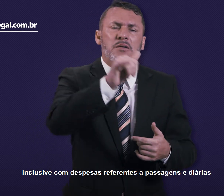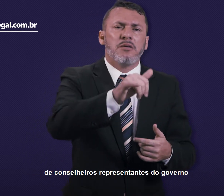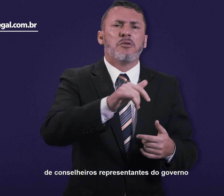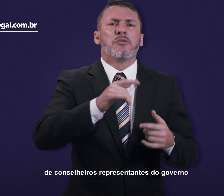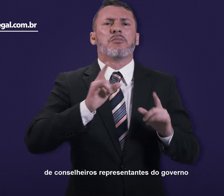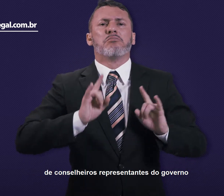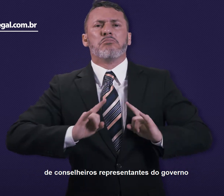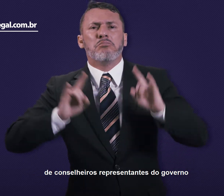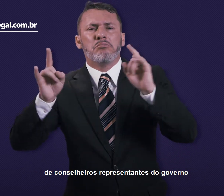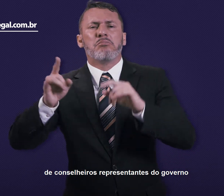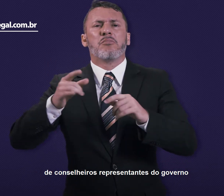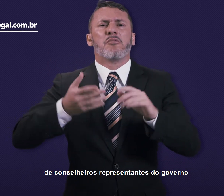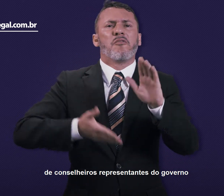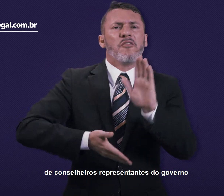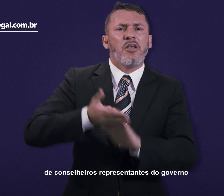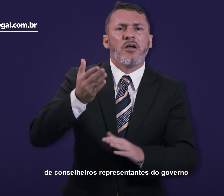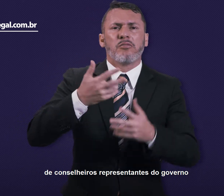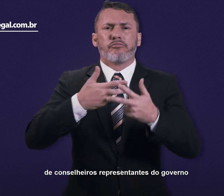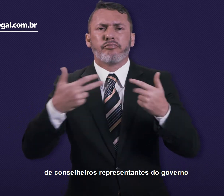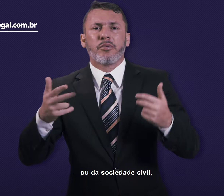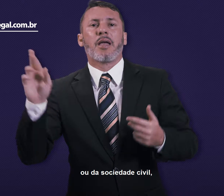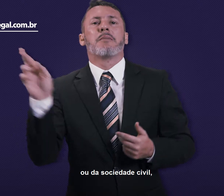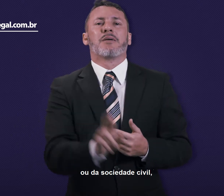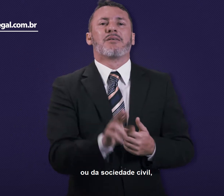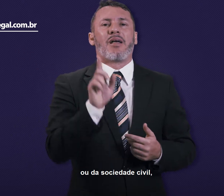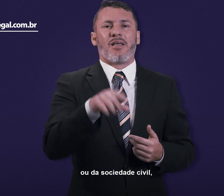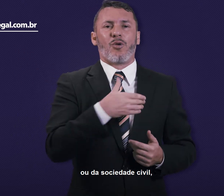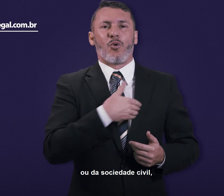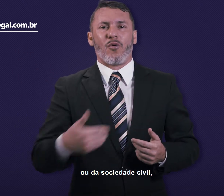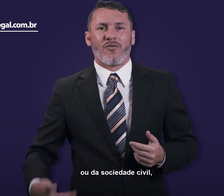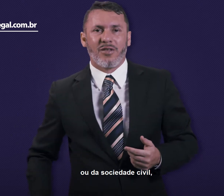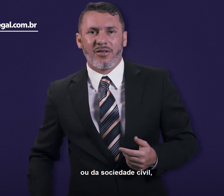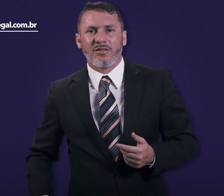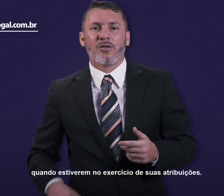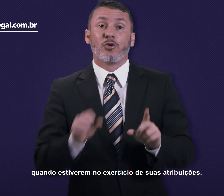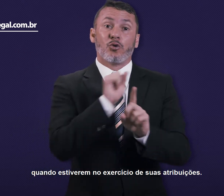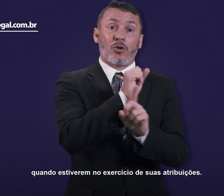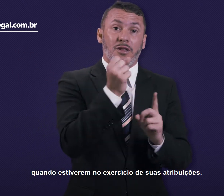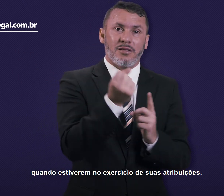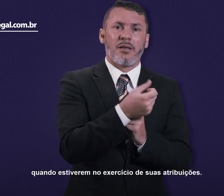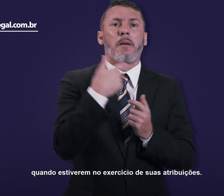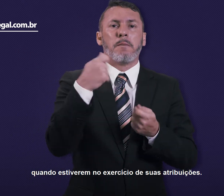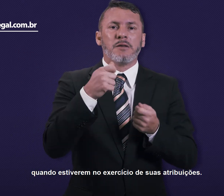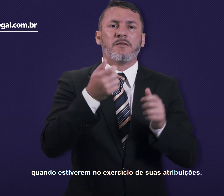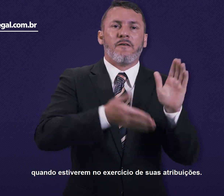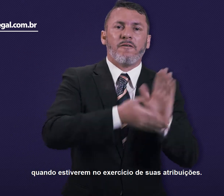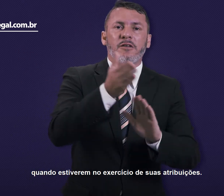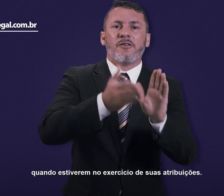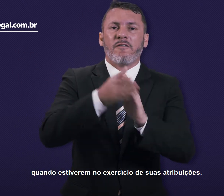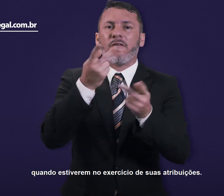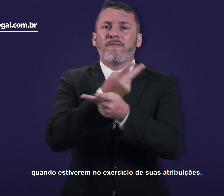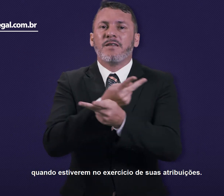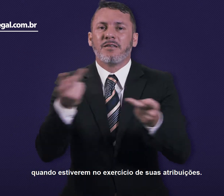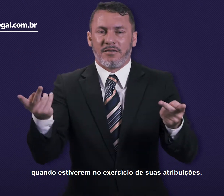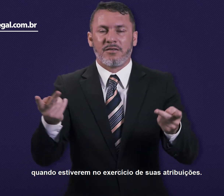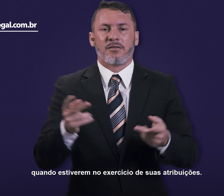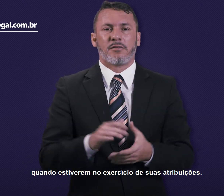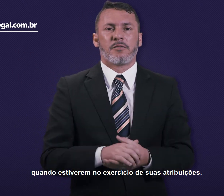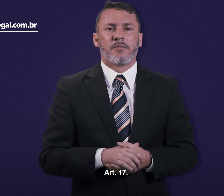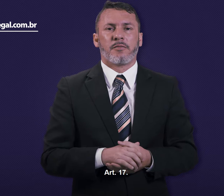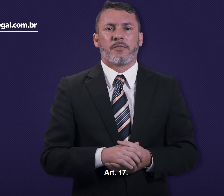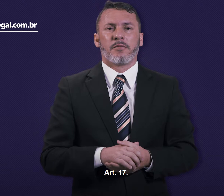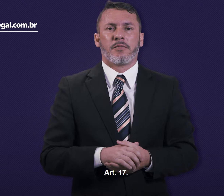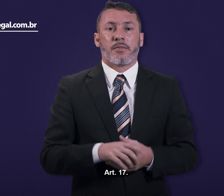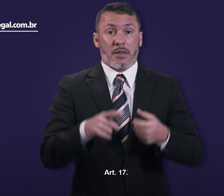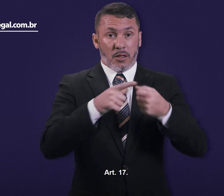e diárias de conselheiros representantes do governo ou da sociedade civil, quando estiverem no exercício de suas